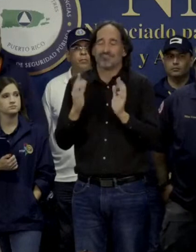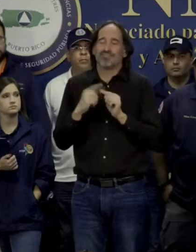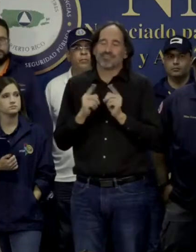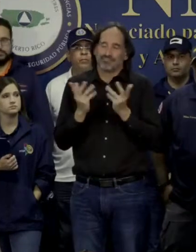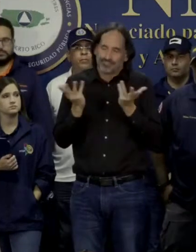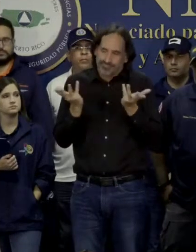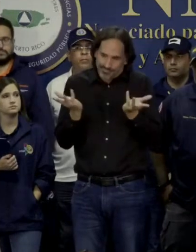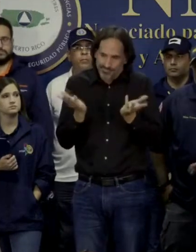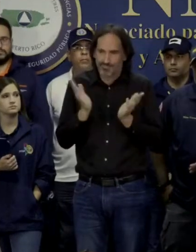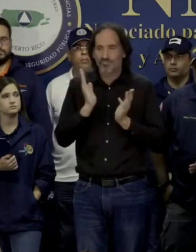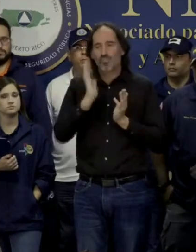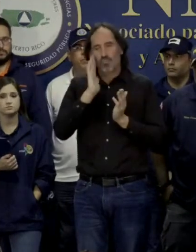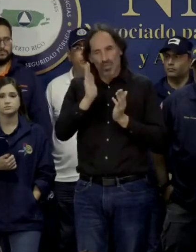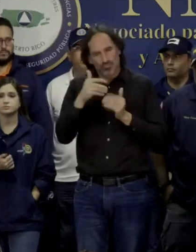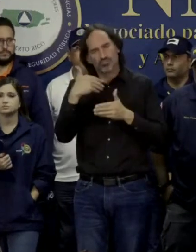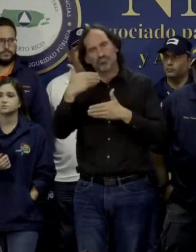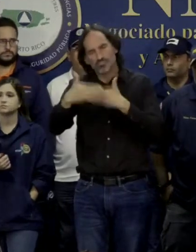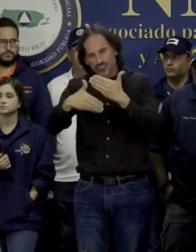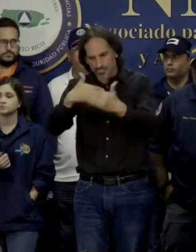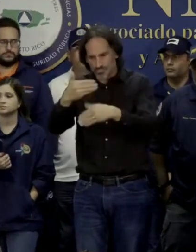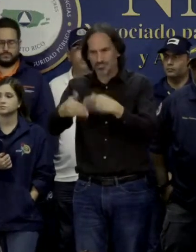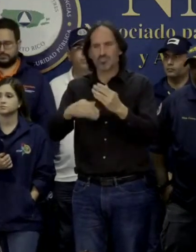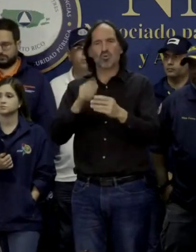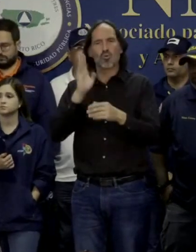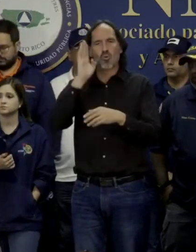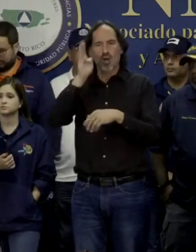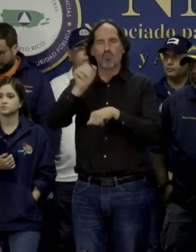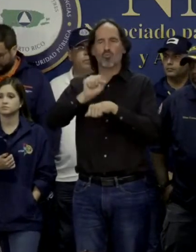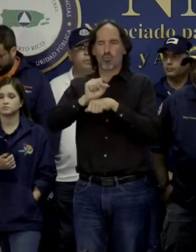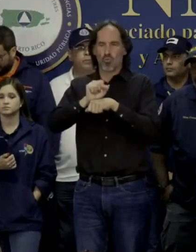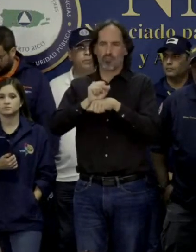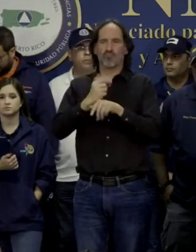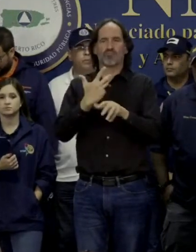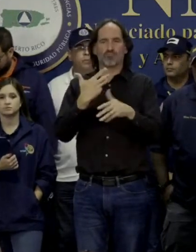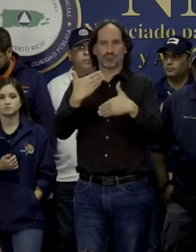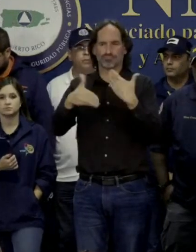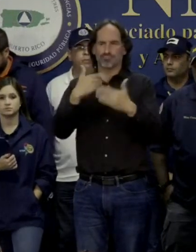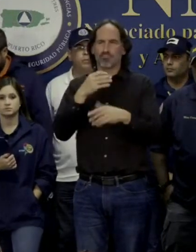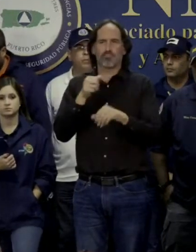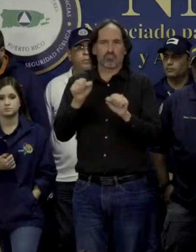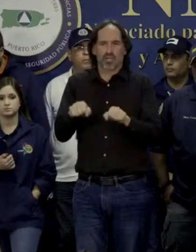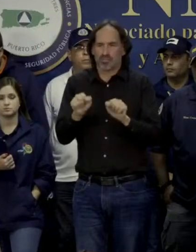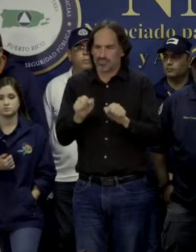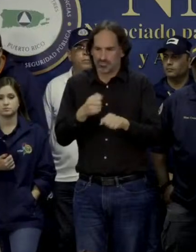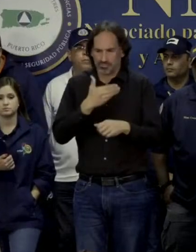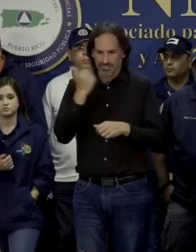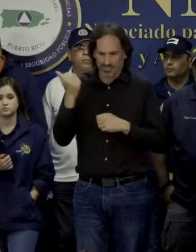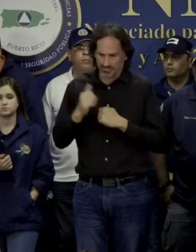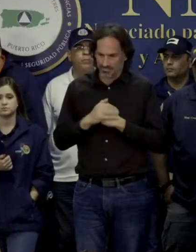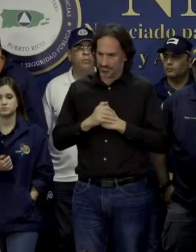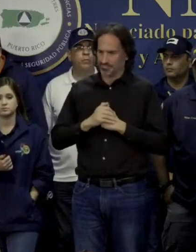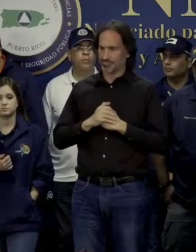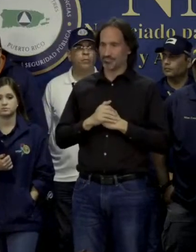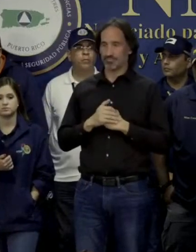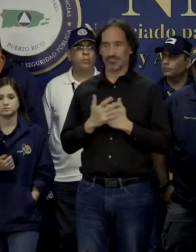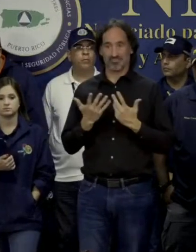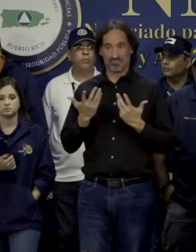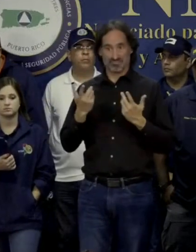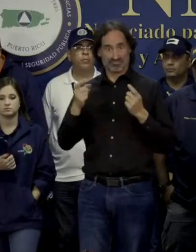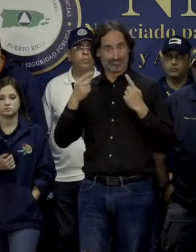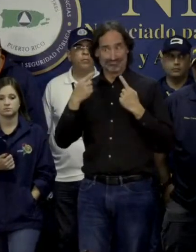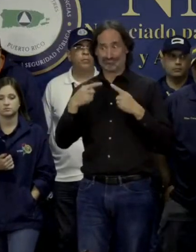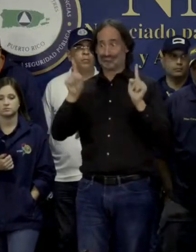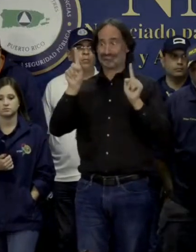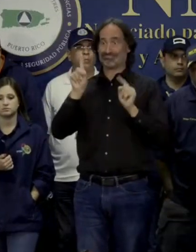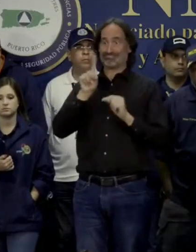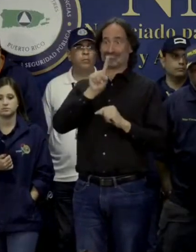sí días. Cuanto antes mejor. Ya el 100%, esa es la pregunta que no contestamos, porque